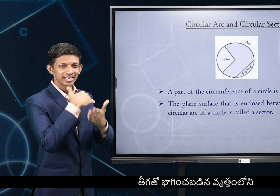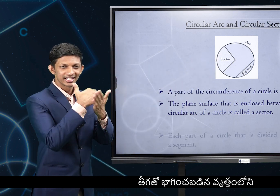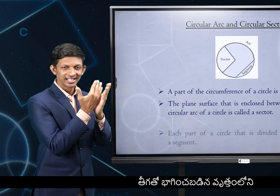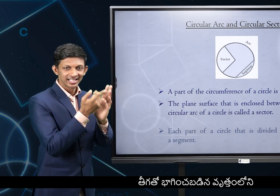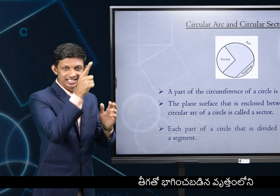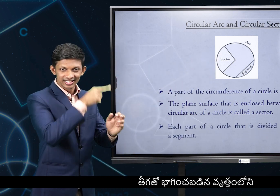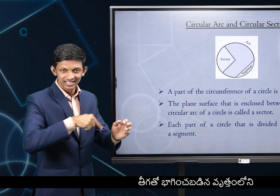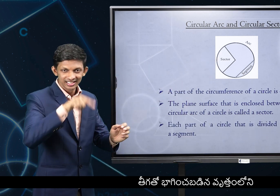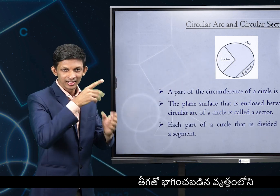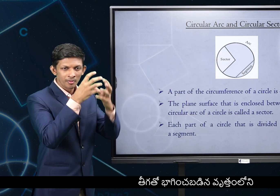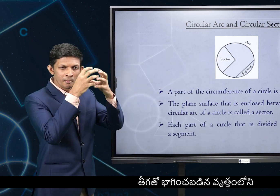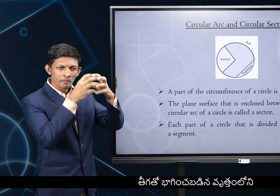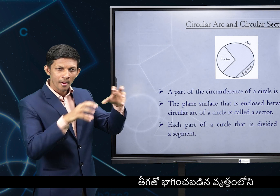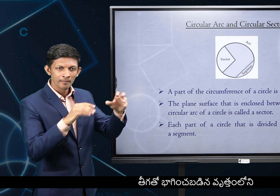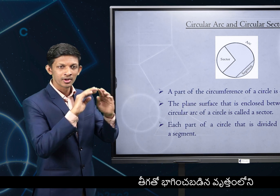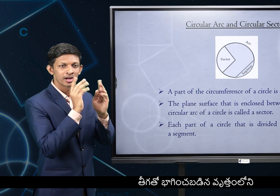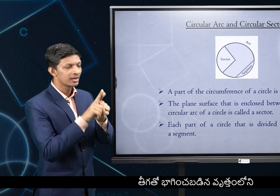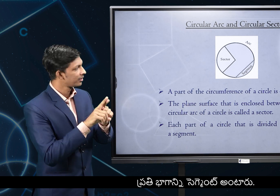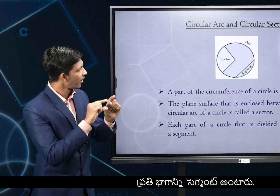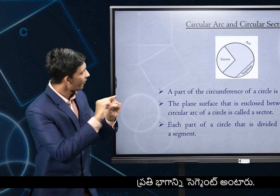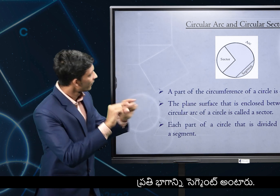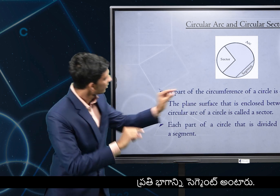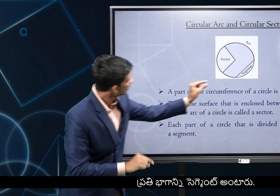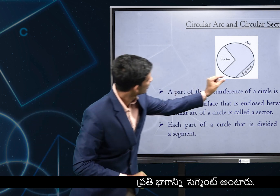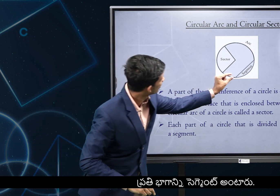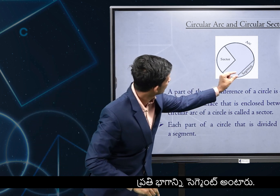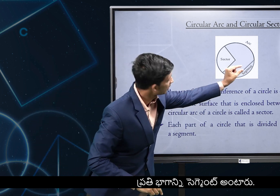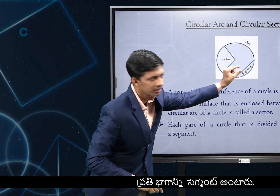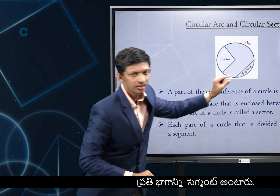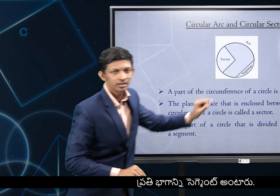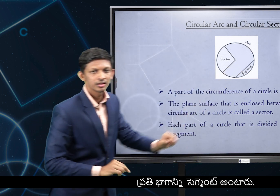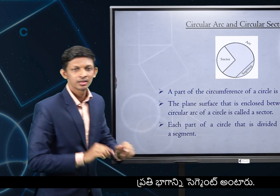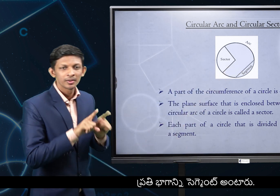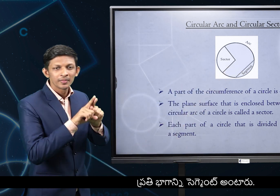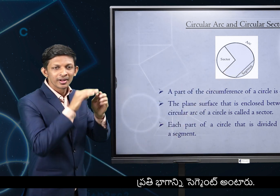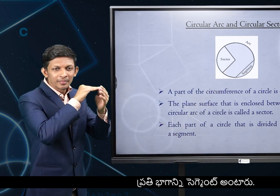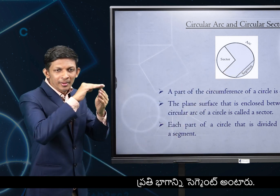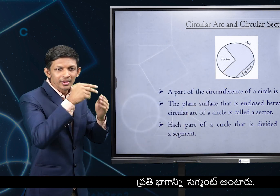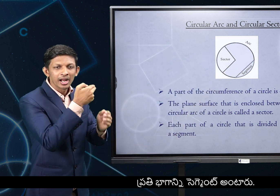తీగతో భాగించబడిన వృత్తంలోని ప్రతి భాగాన్ని సెగ్మెంట్ అంటారు.